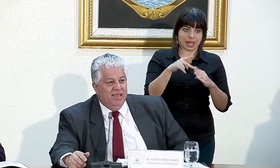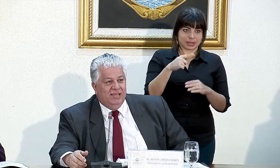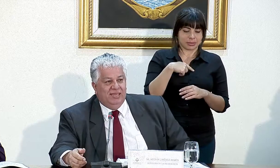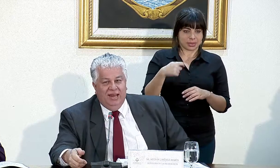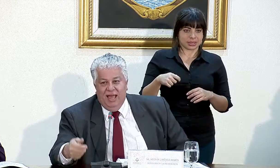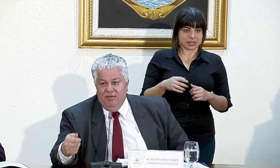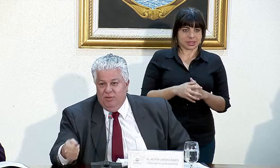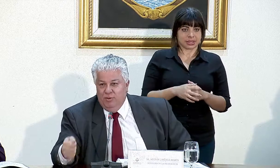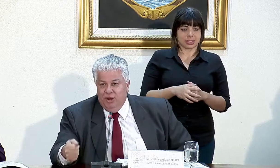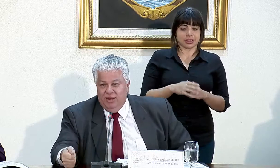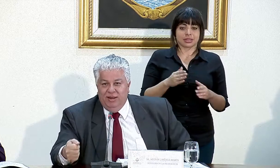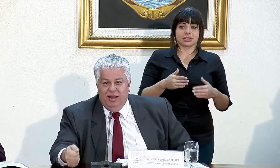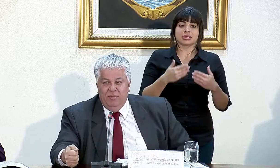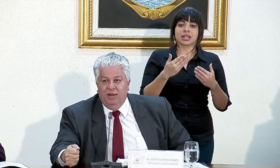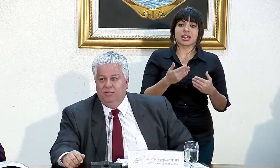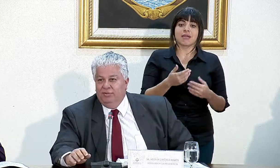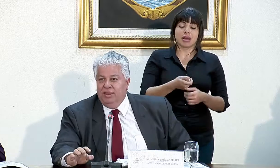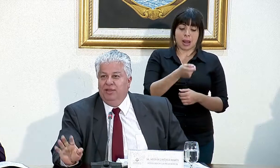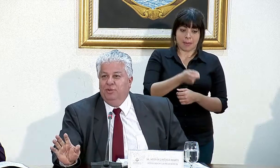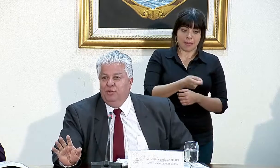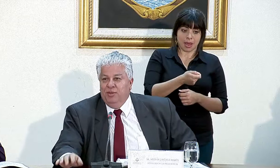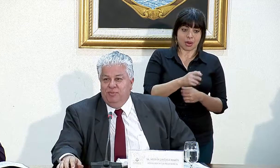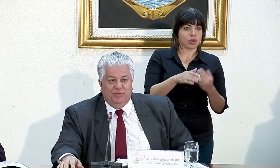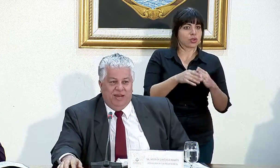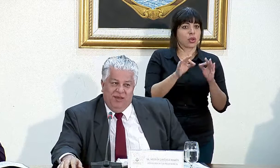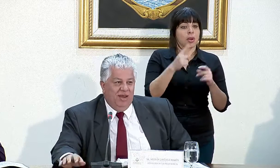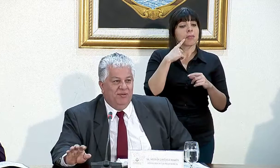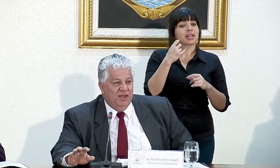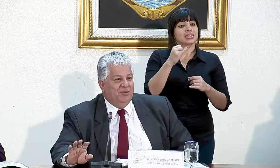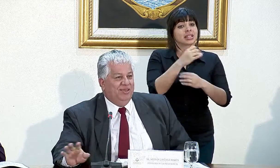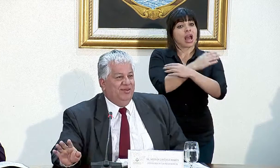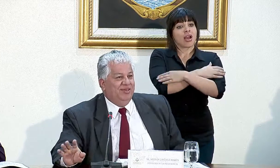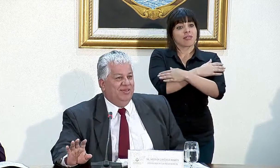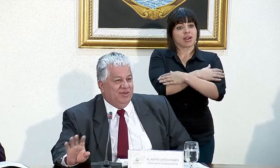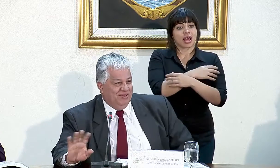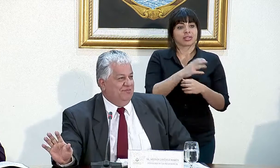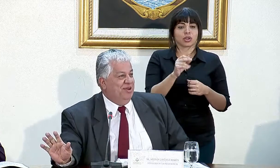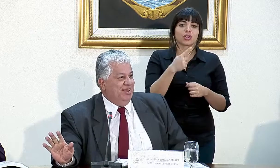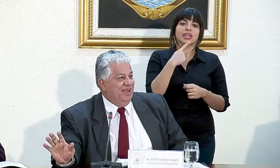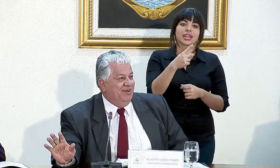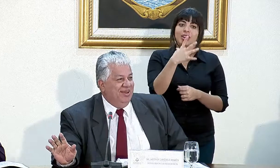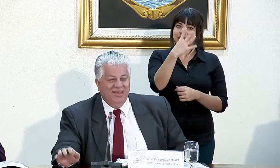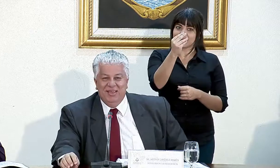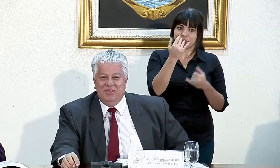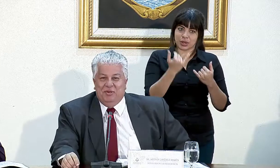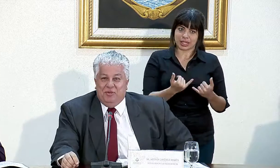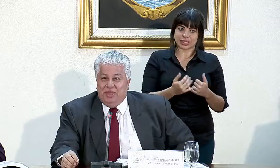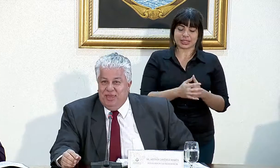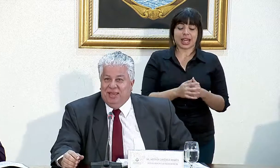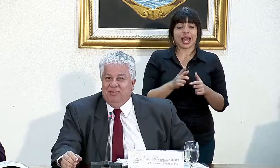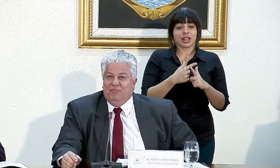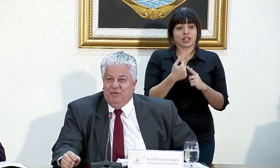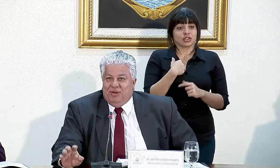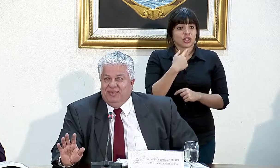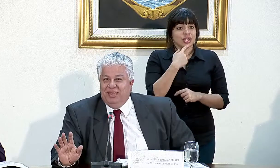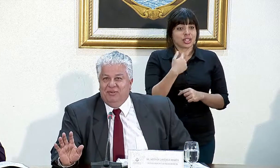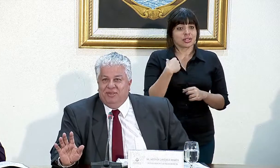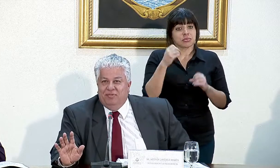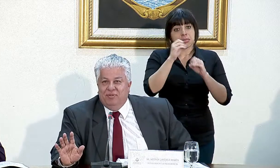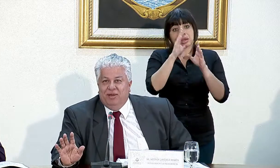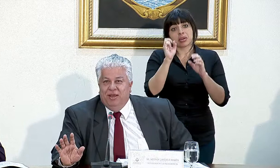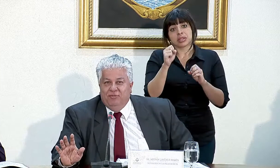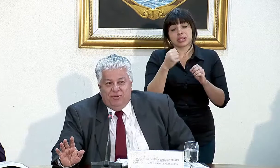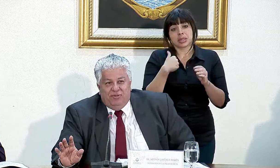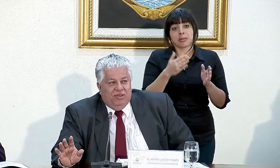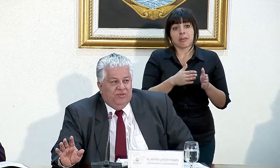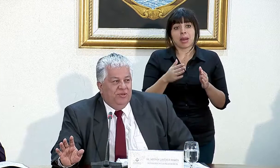presidencial, si le daba a uno la mano, estaba todo bien, pero si le daba el abrazo, le estaba diciendo que se fuera ya. Entonces yo le dije que supongo que sí, que los